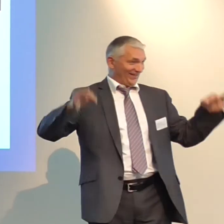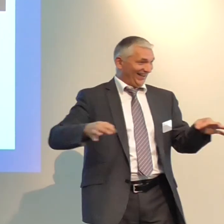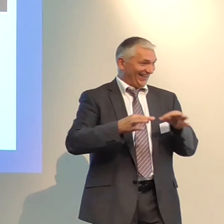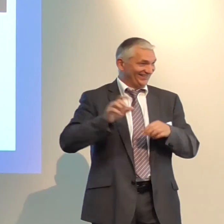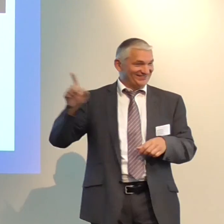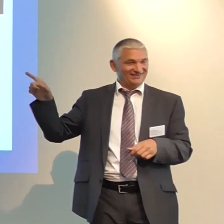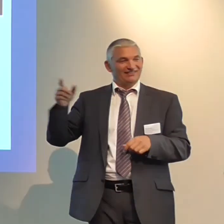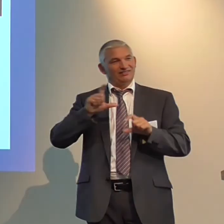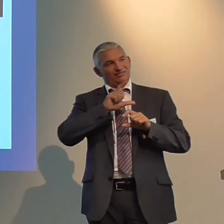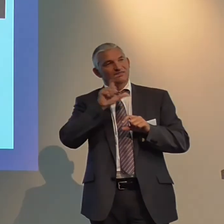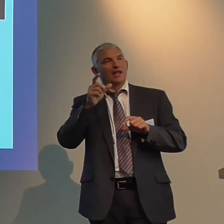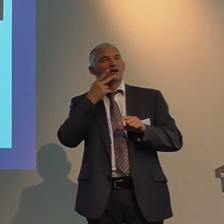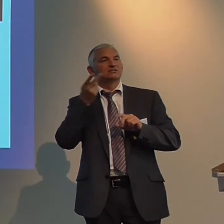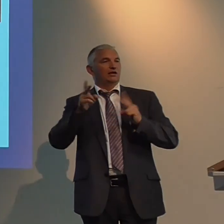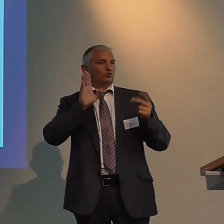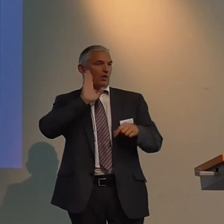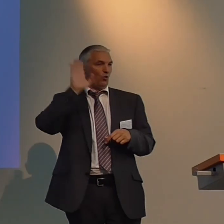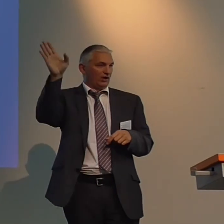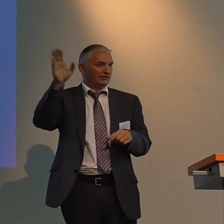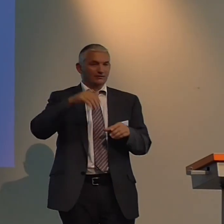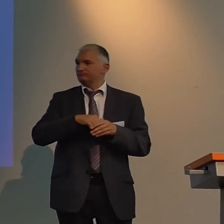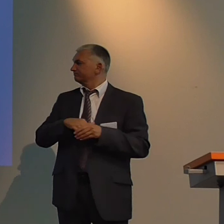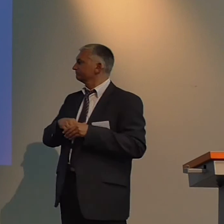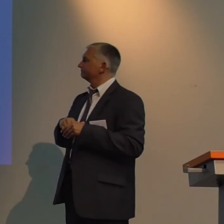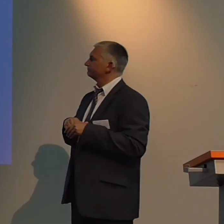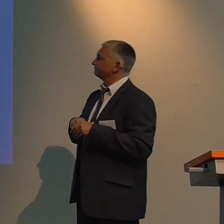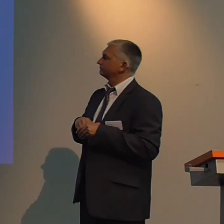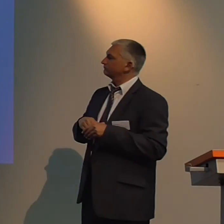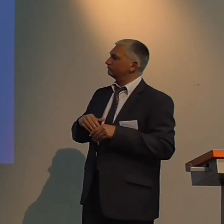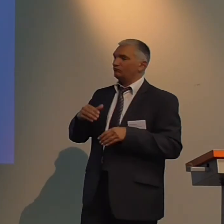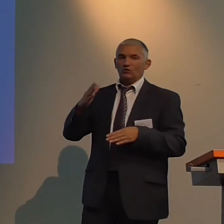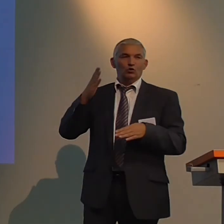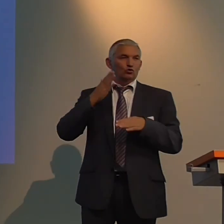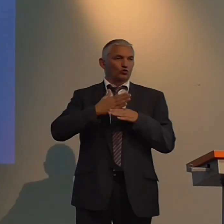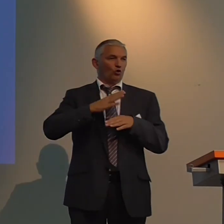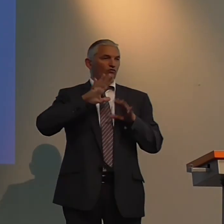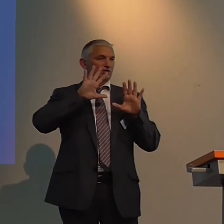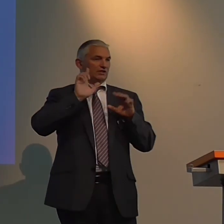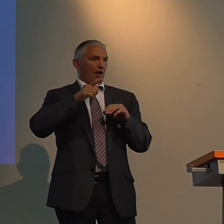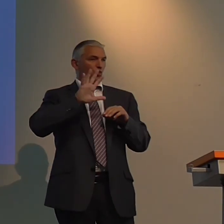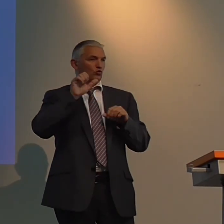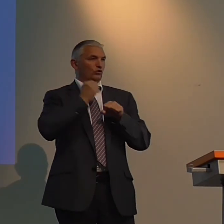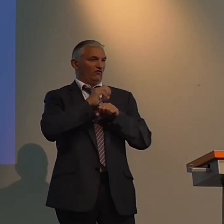Ich habe jetzt die letzte Folie, die bezieht sich auf das Thema Sehen statt Hören. Die Fernsehsendung gibt es